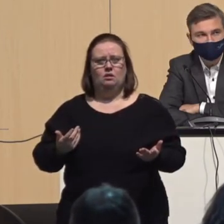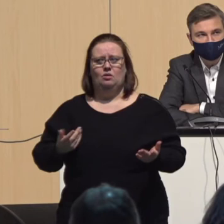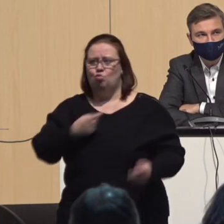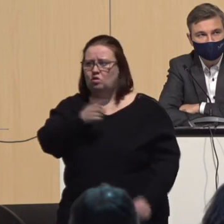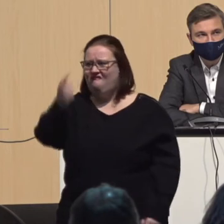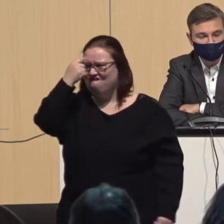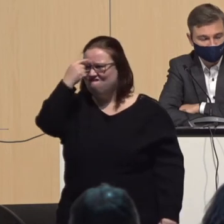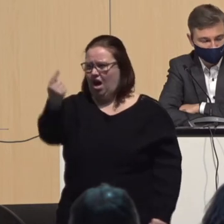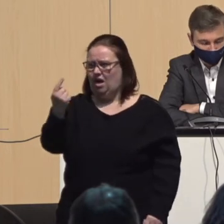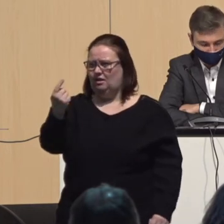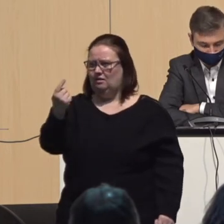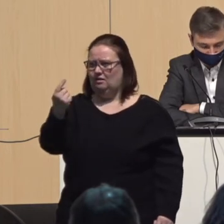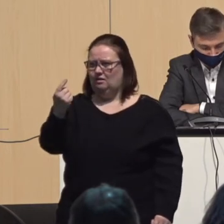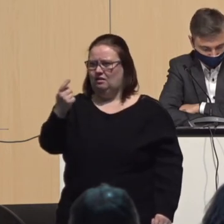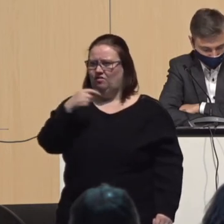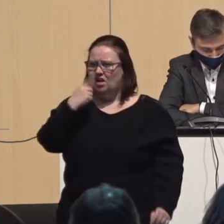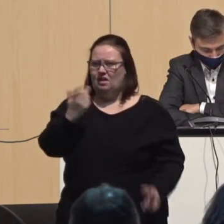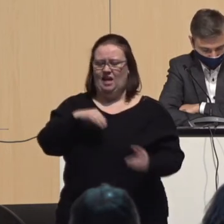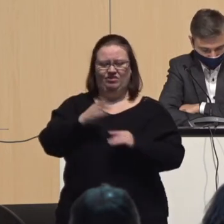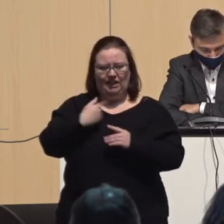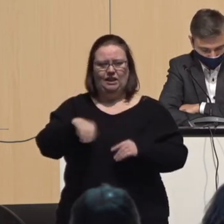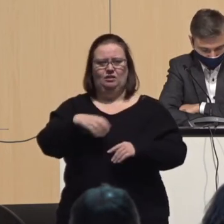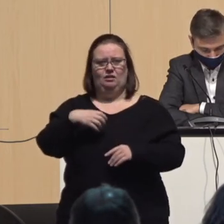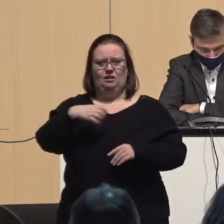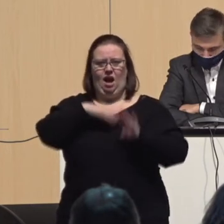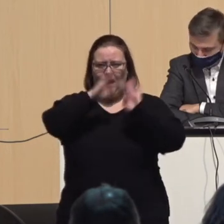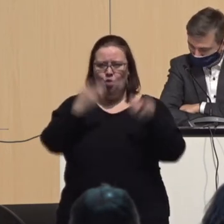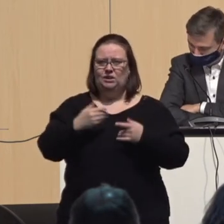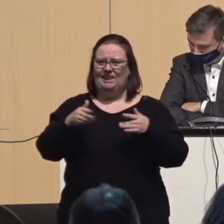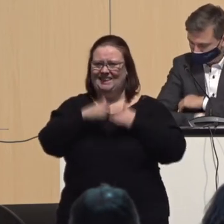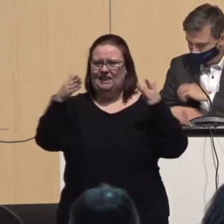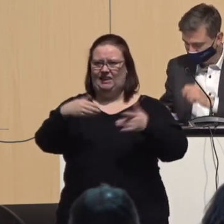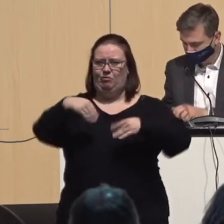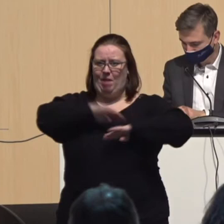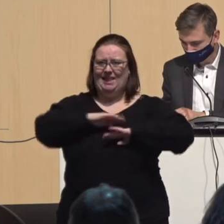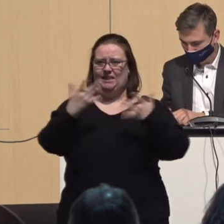Sie wissen, was das DIVI sagt. Die Intensivbetten sind in 10 Tagen alle.